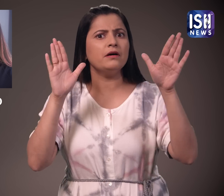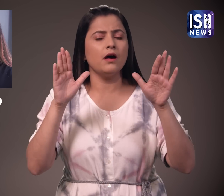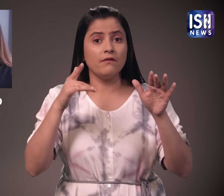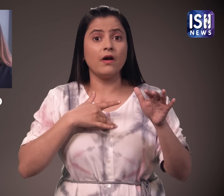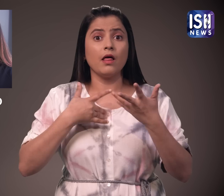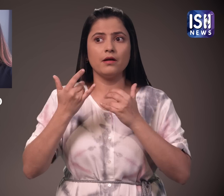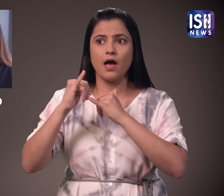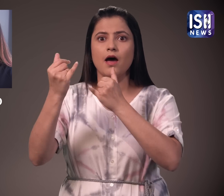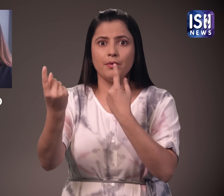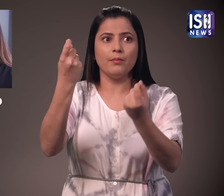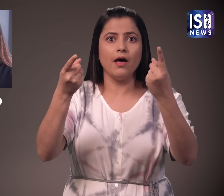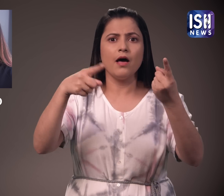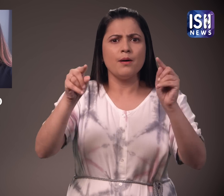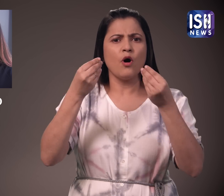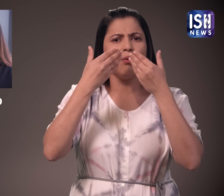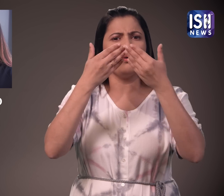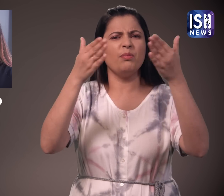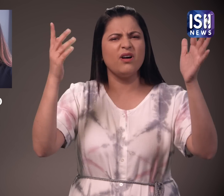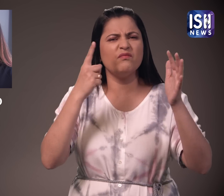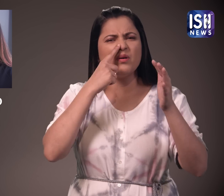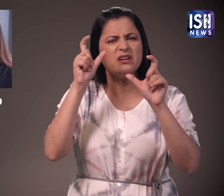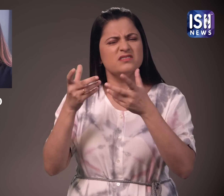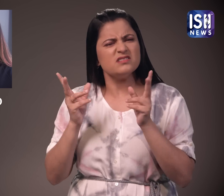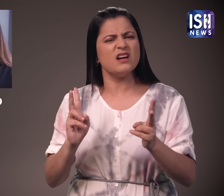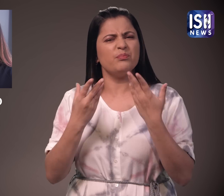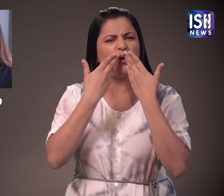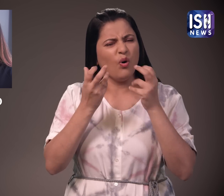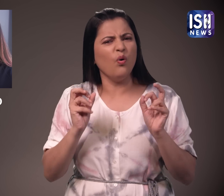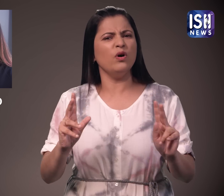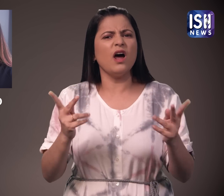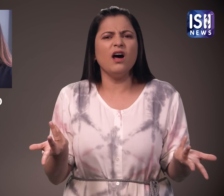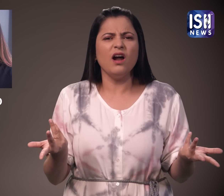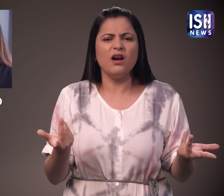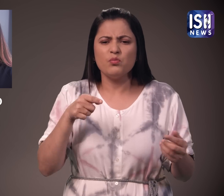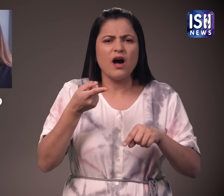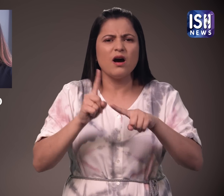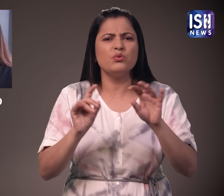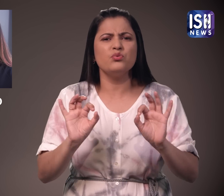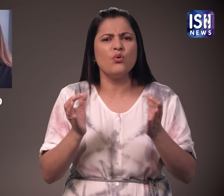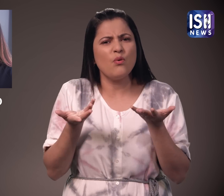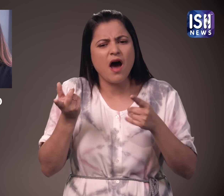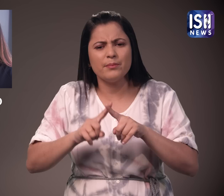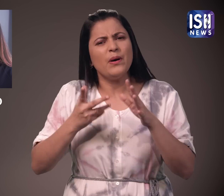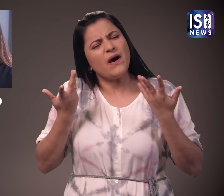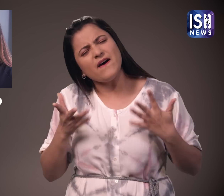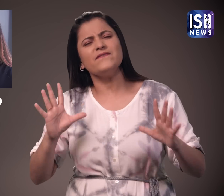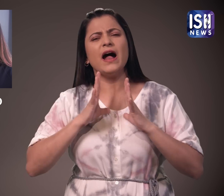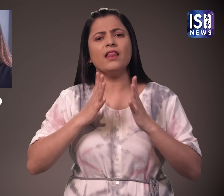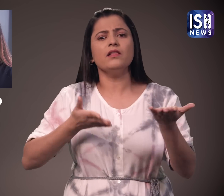वह अन्या महिलाओ को प्रोचसाहित करती है कि उनके साथ क्या हुआ उसे वे स्वीकार करे और उसके